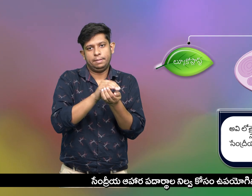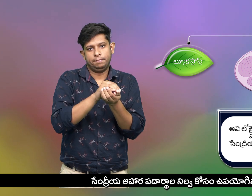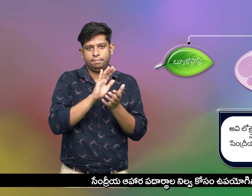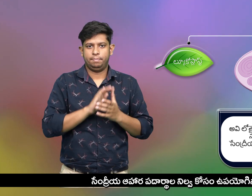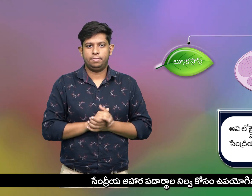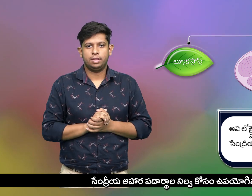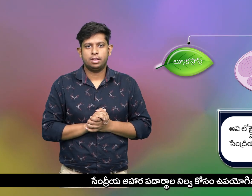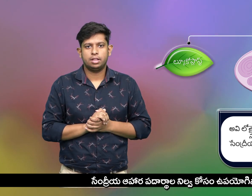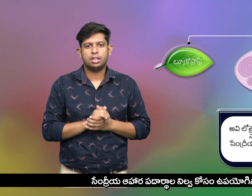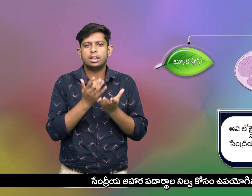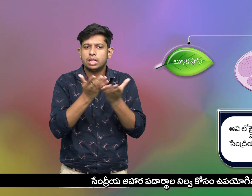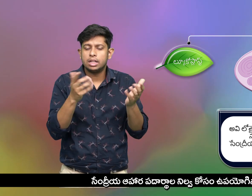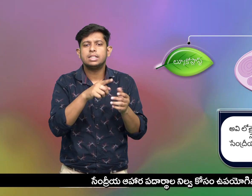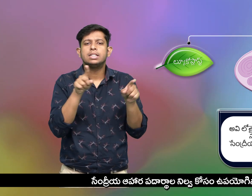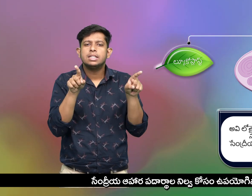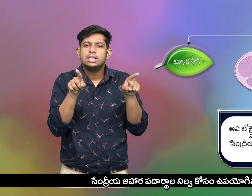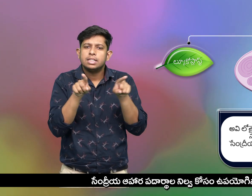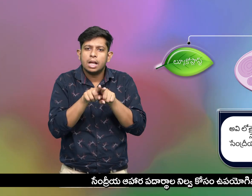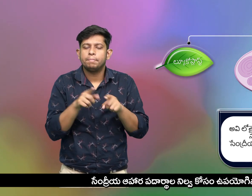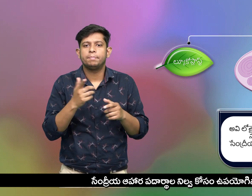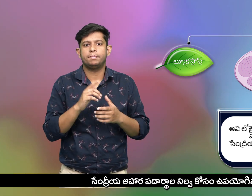సేంద్రియ ఆహార పదార్థాల నిల్వ కోసం ఉపయోగిస్తారు.